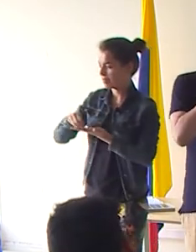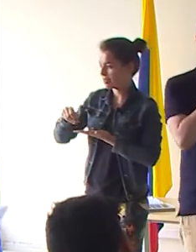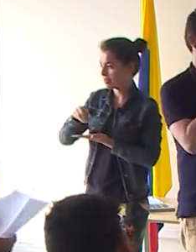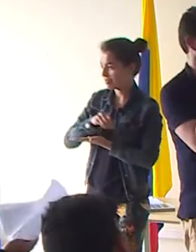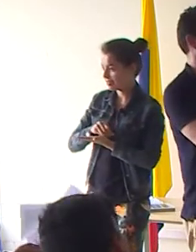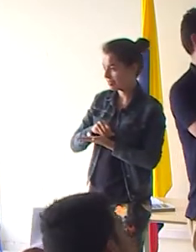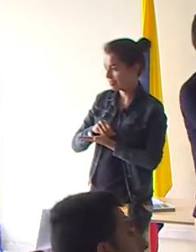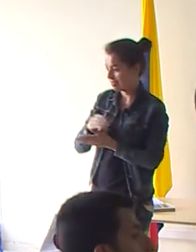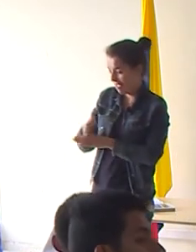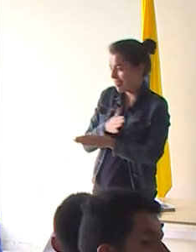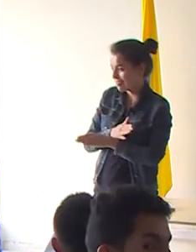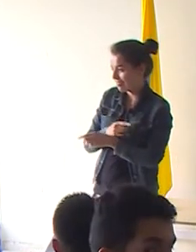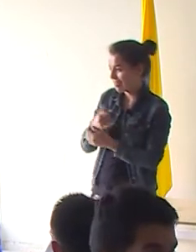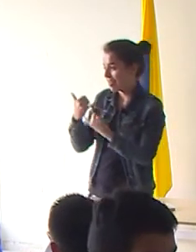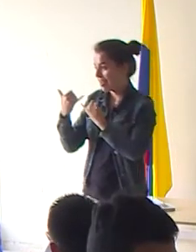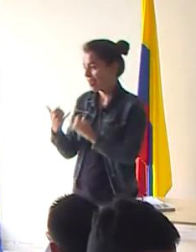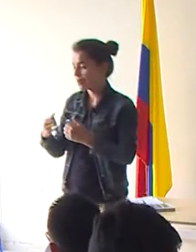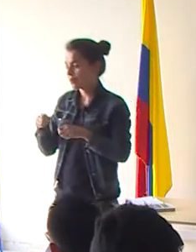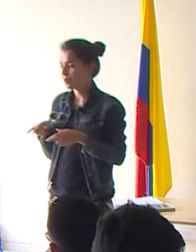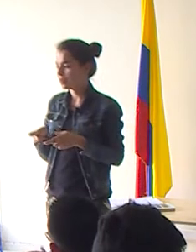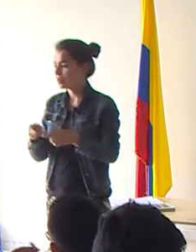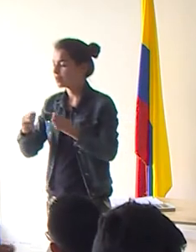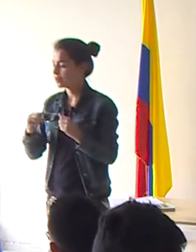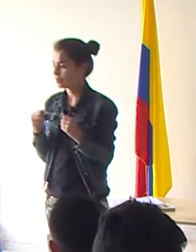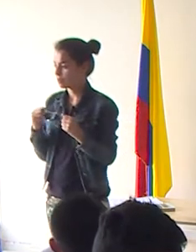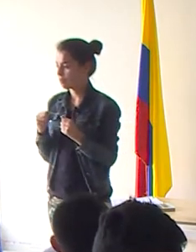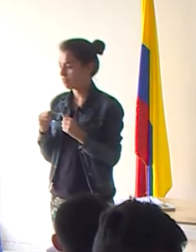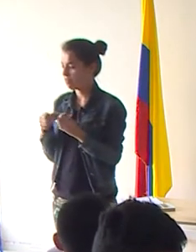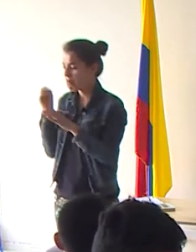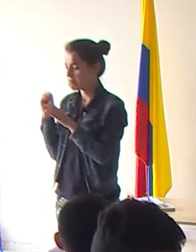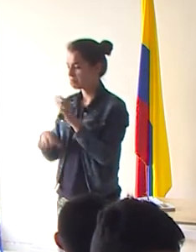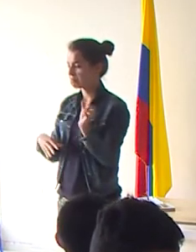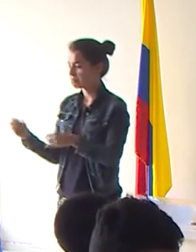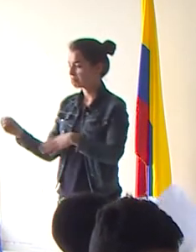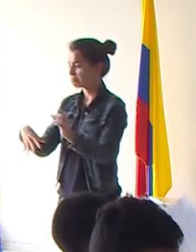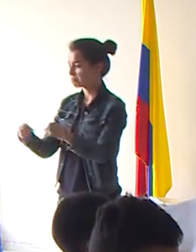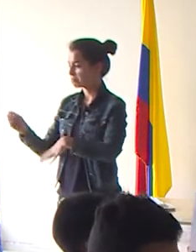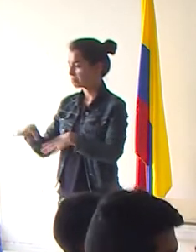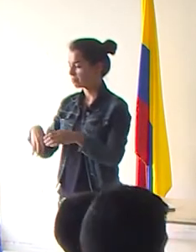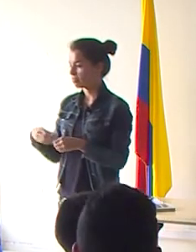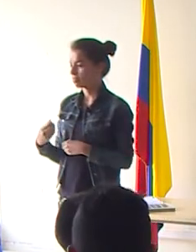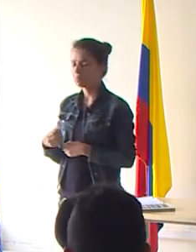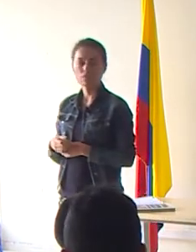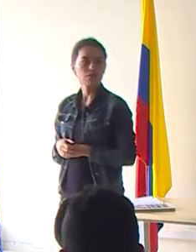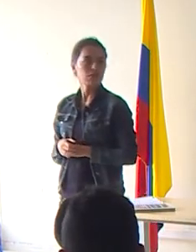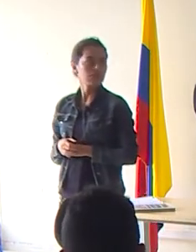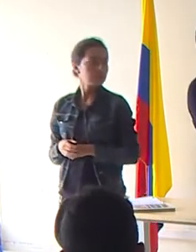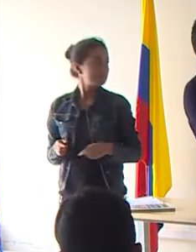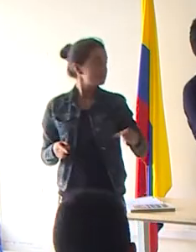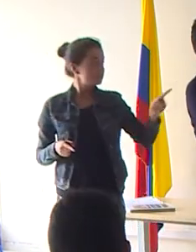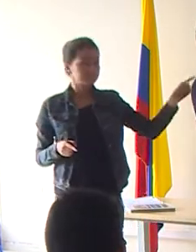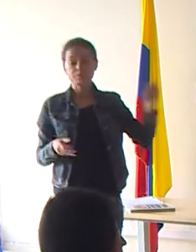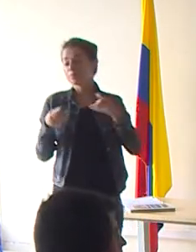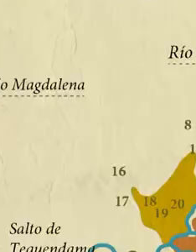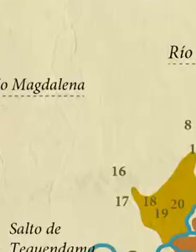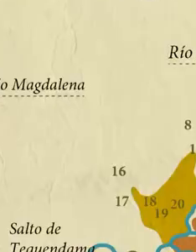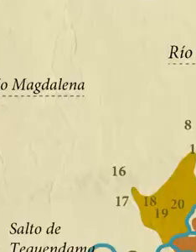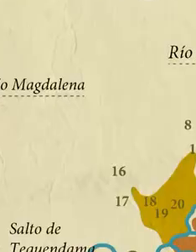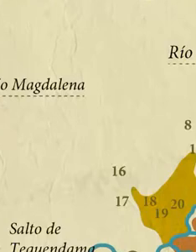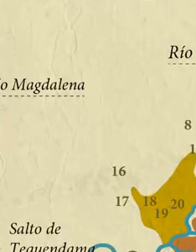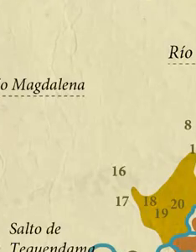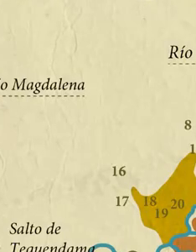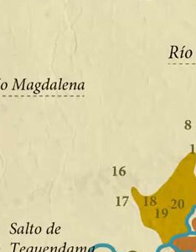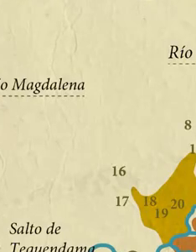estos estos residuos aquí se va a explicar con mucho más detalle pues los elementos